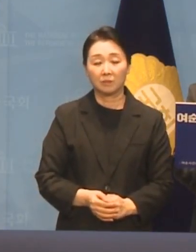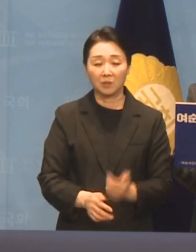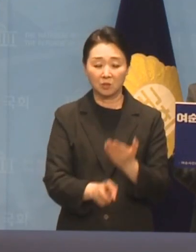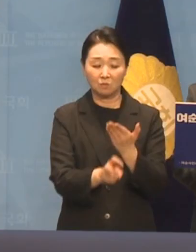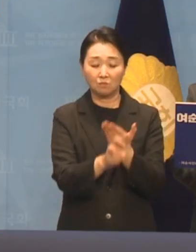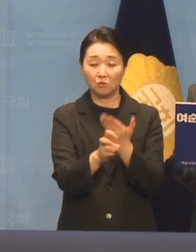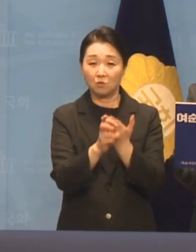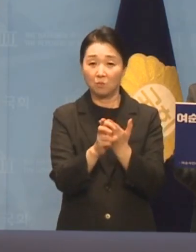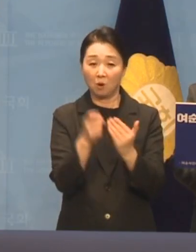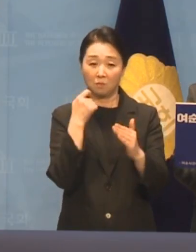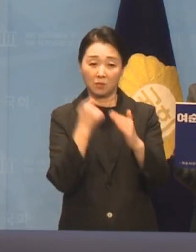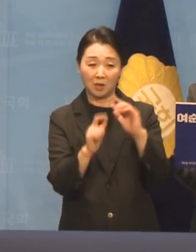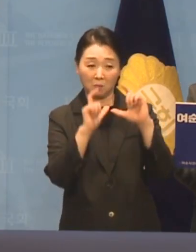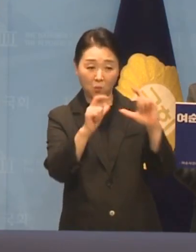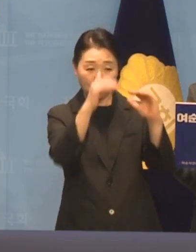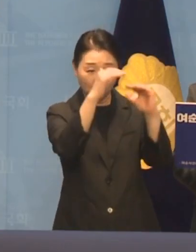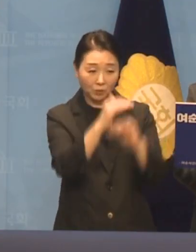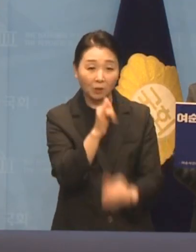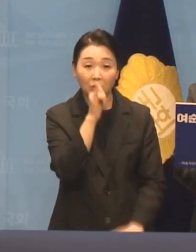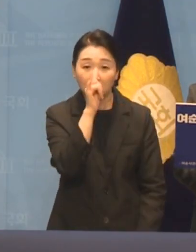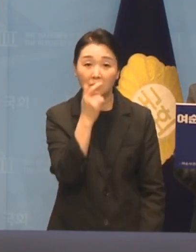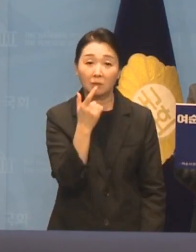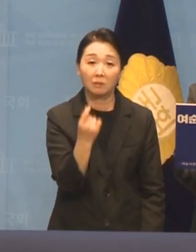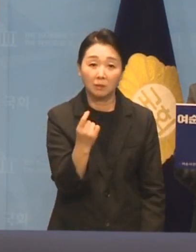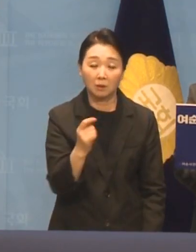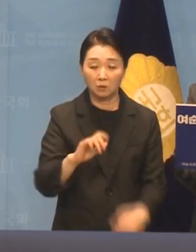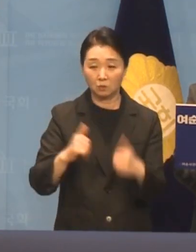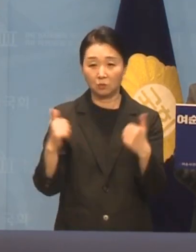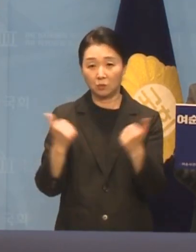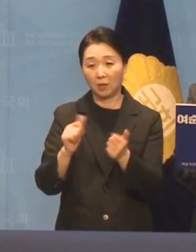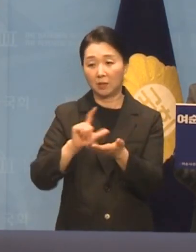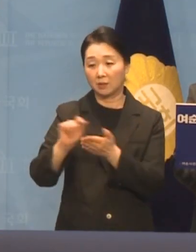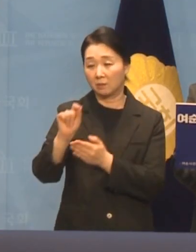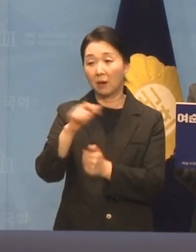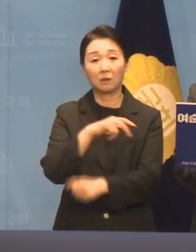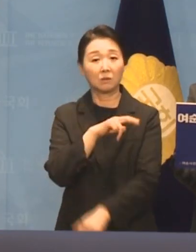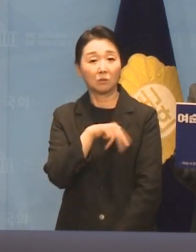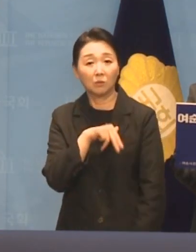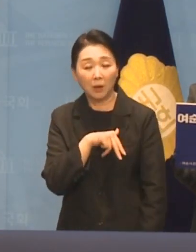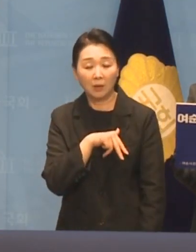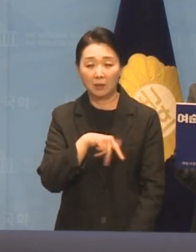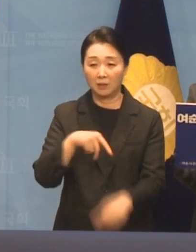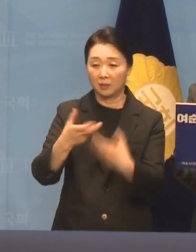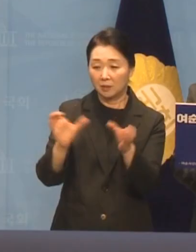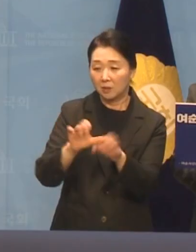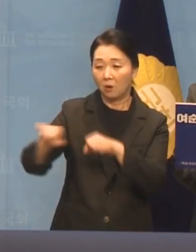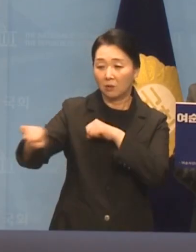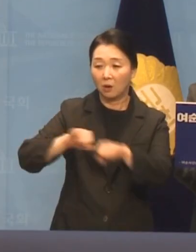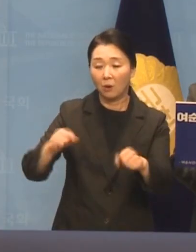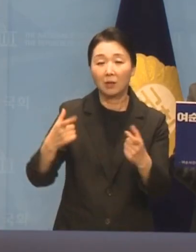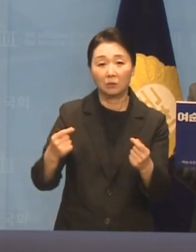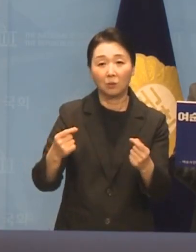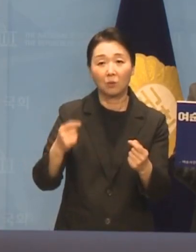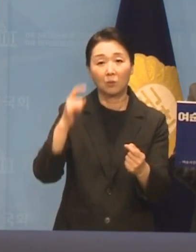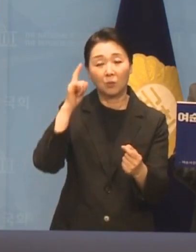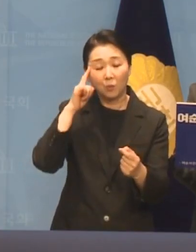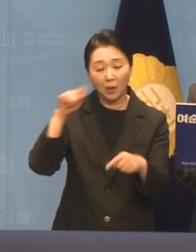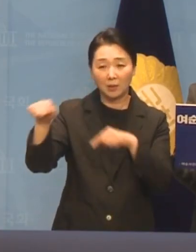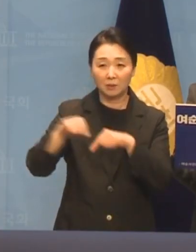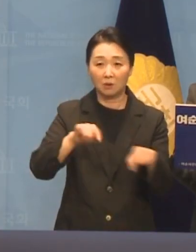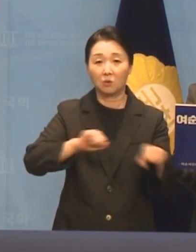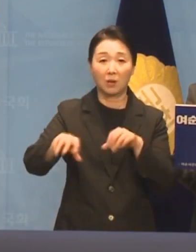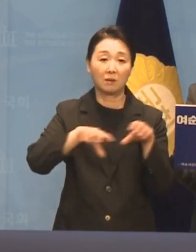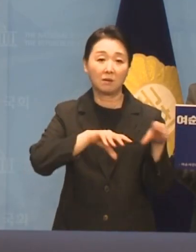위법한 계엄 포고령에도 나와 있듯이 국회, 지방의회, 정당 활동은 물론이고 일체의 정치